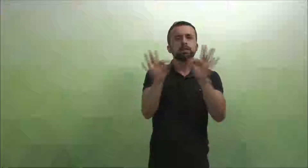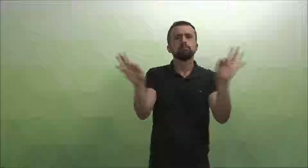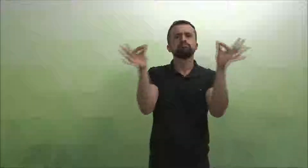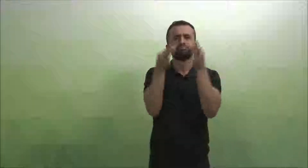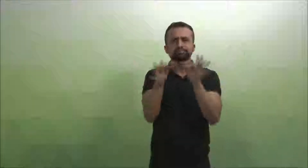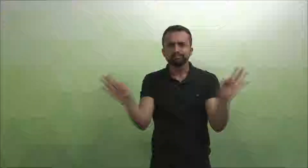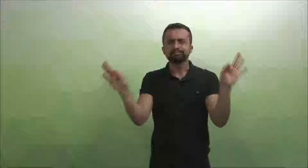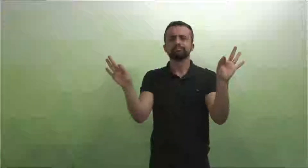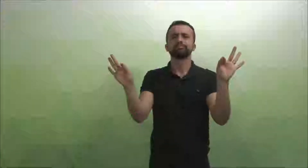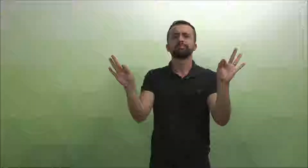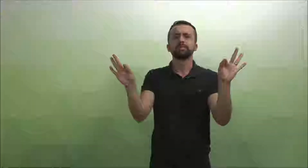padrão.